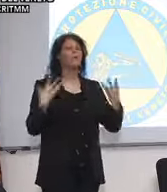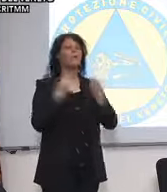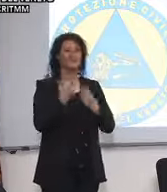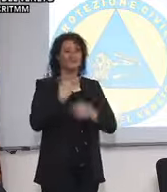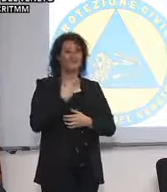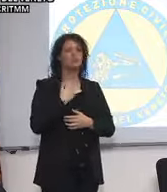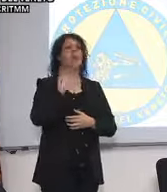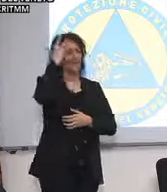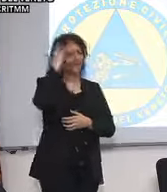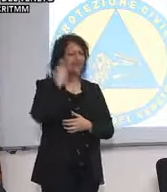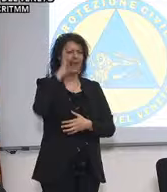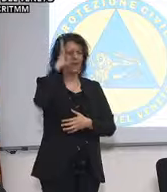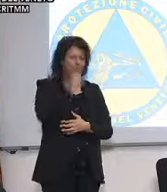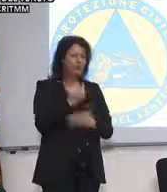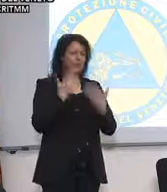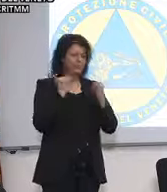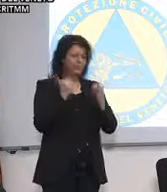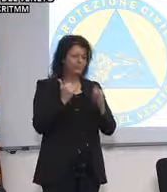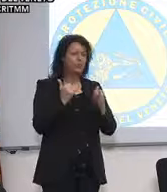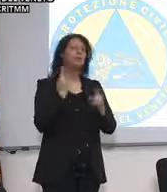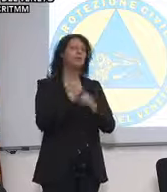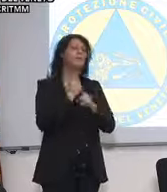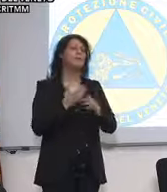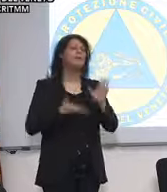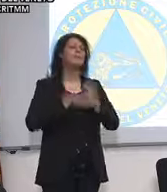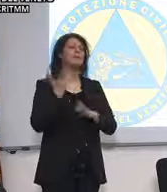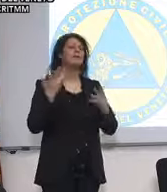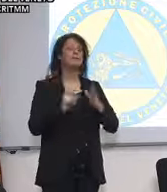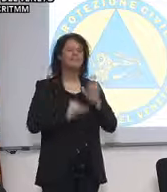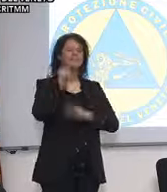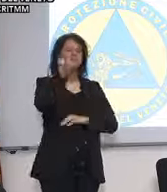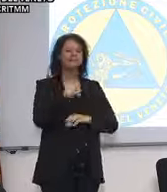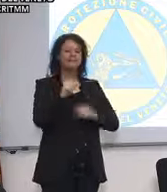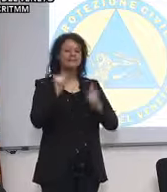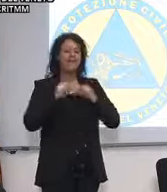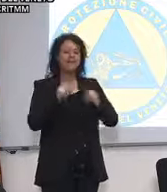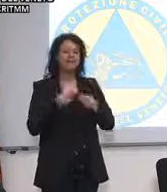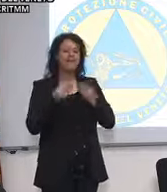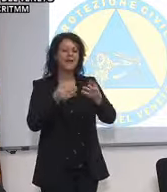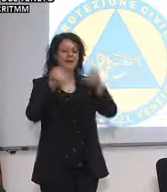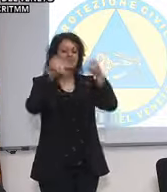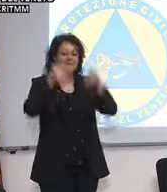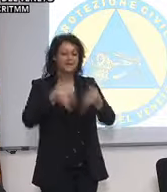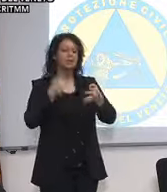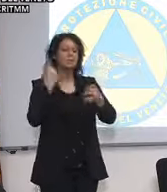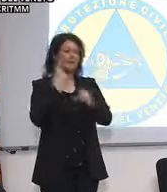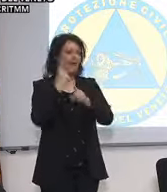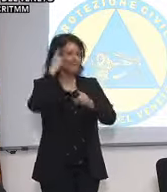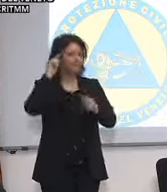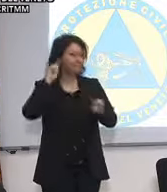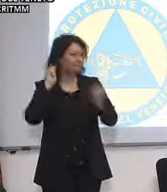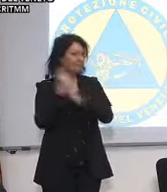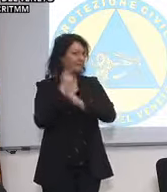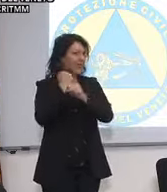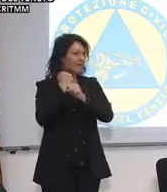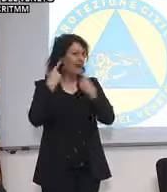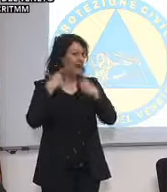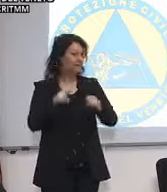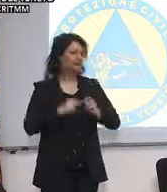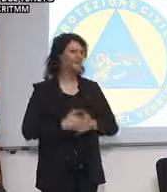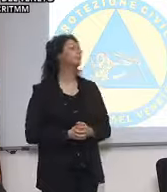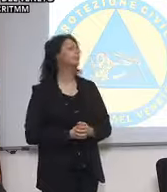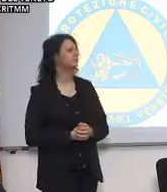partiamo dalla messa in sicurezza del cittadino, lavorino su questa visione. Il collega Bonet, Corriere del Veneto,